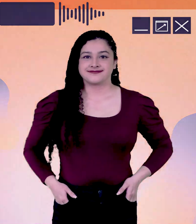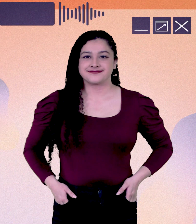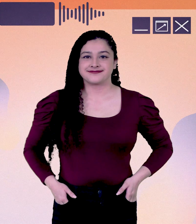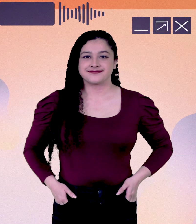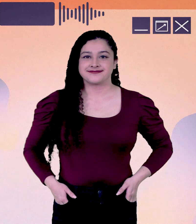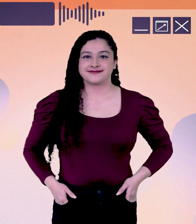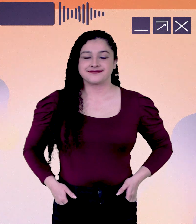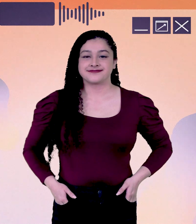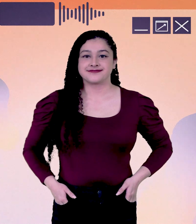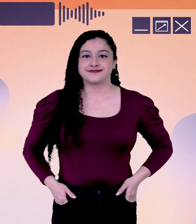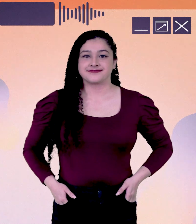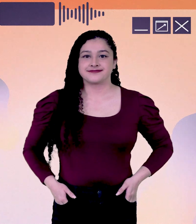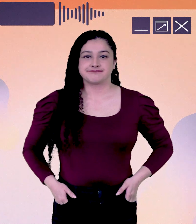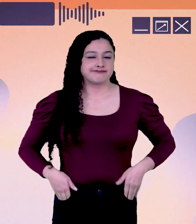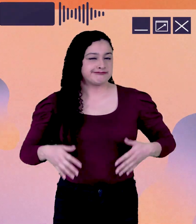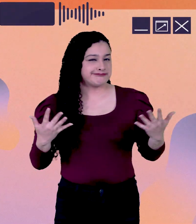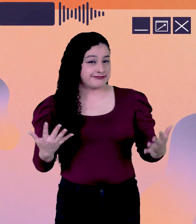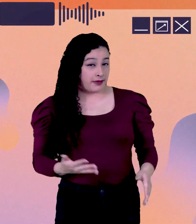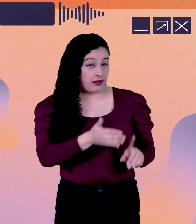No podemos acostumbrarnos a estas dinámicas.